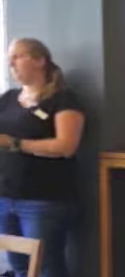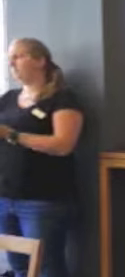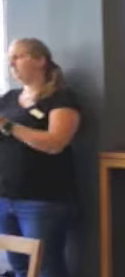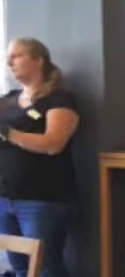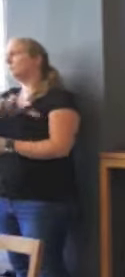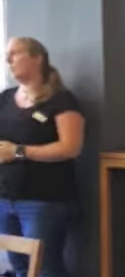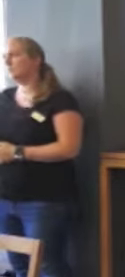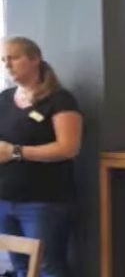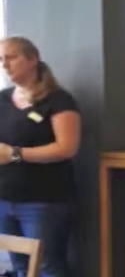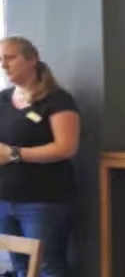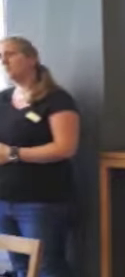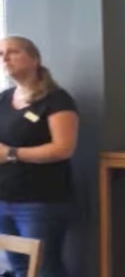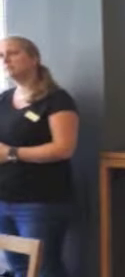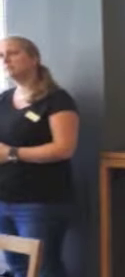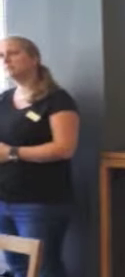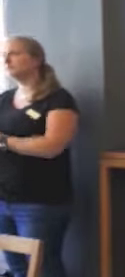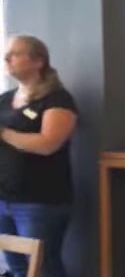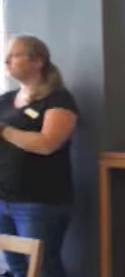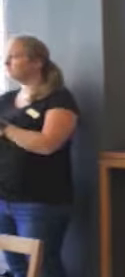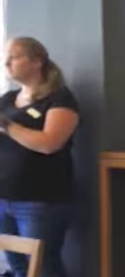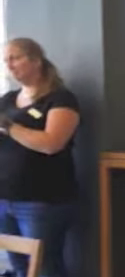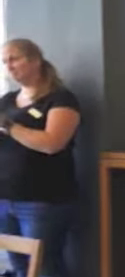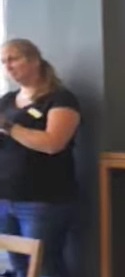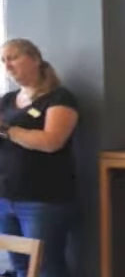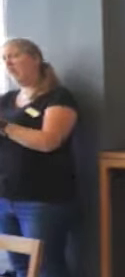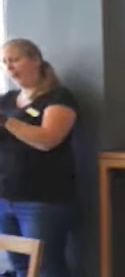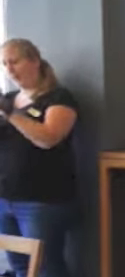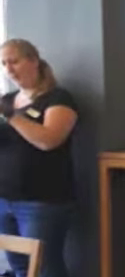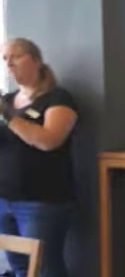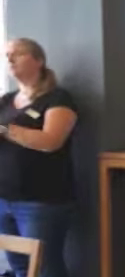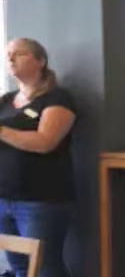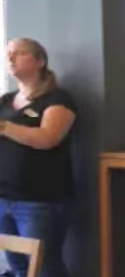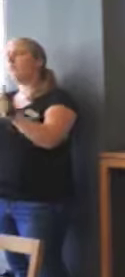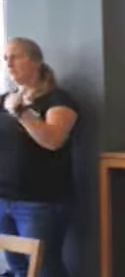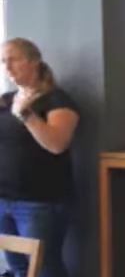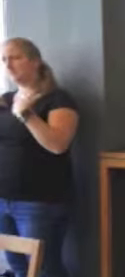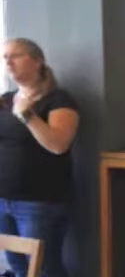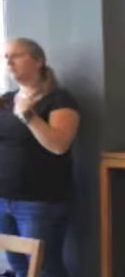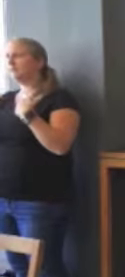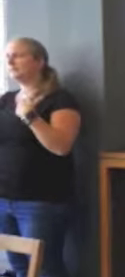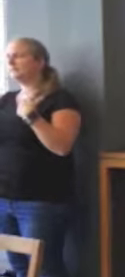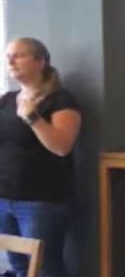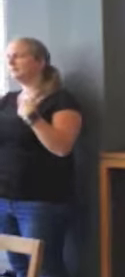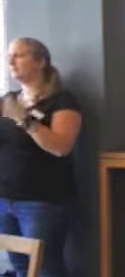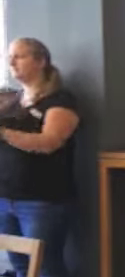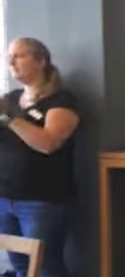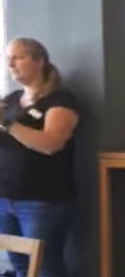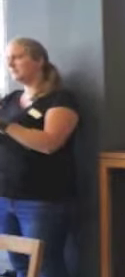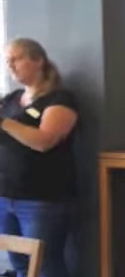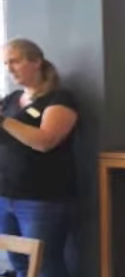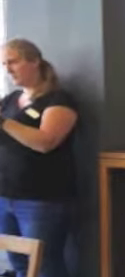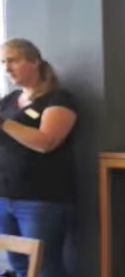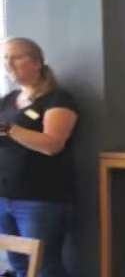inskrivna. Varav då ungefär hälften har fått anställning i Ljusnarsbergs kommun. Via